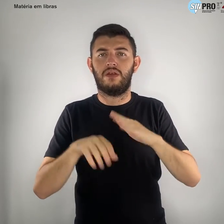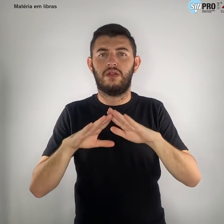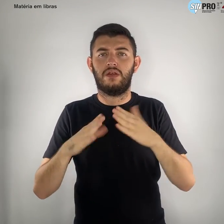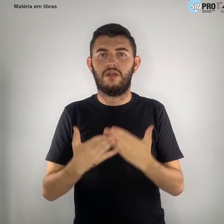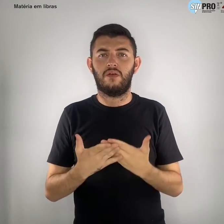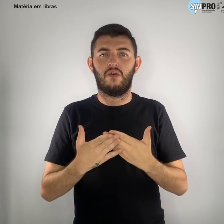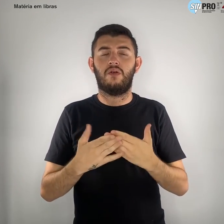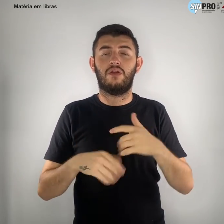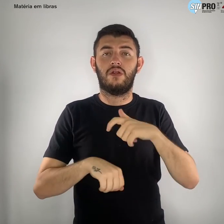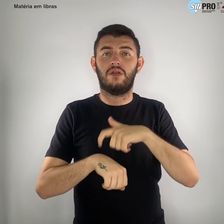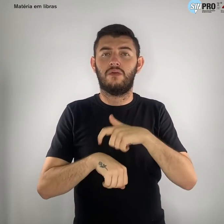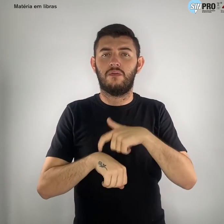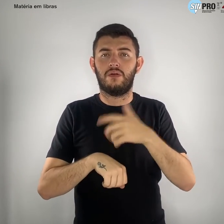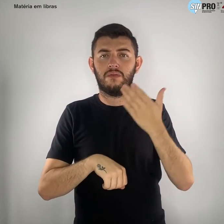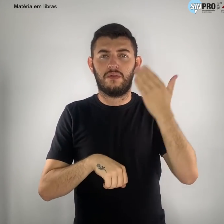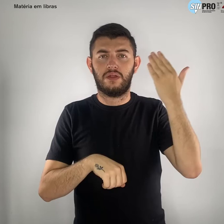própria. Brasil,